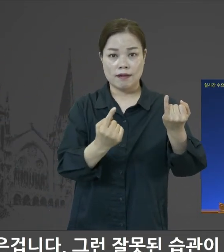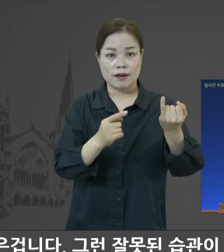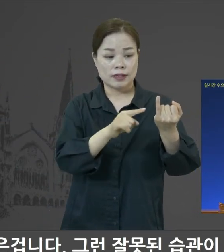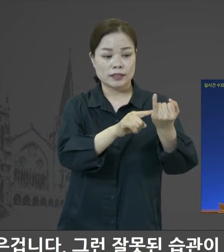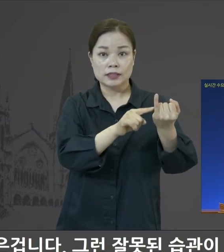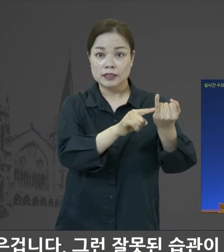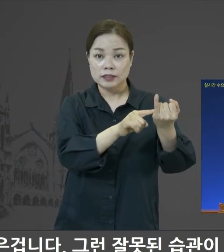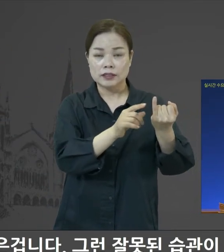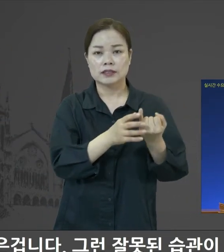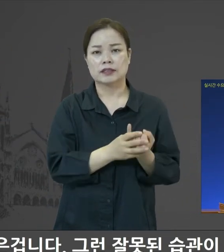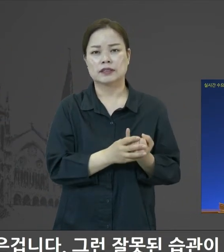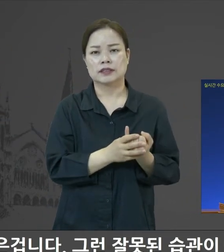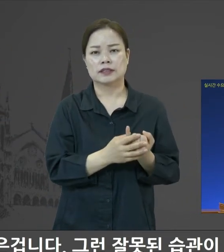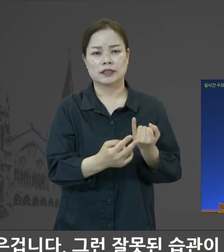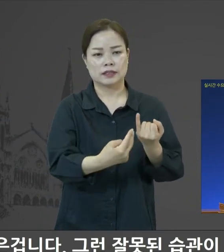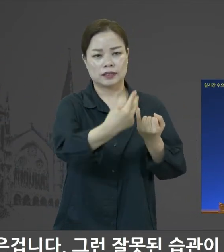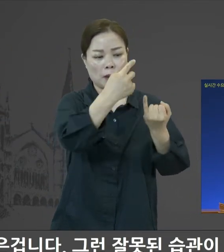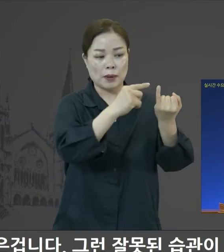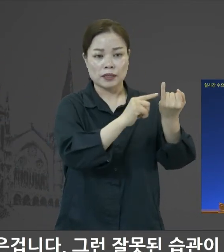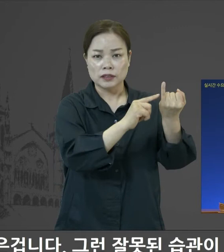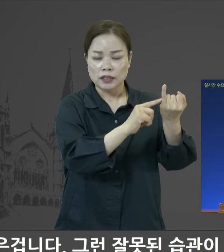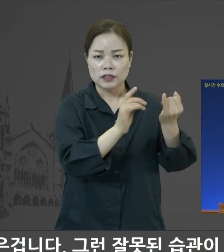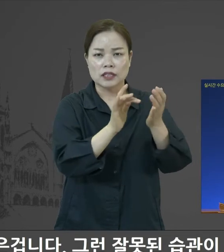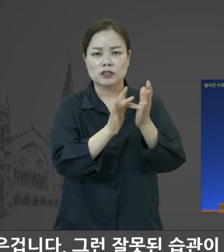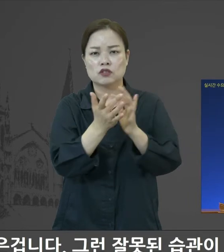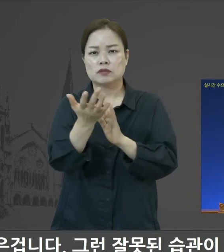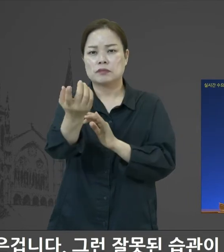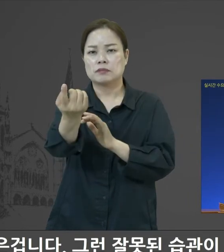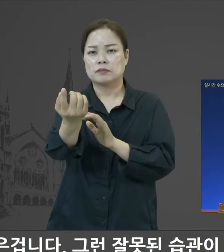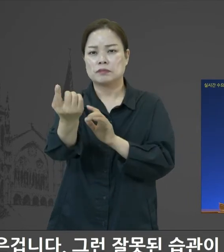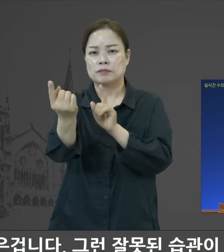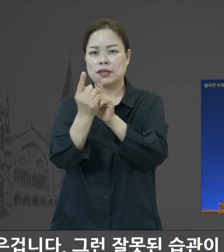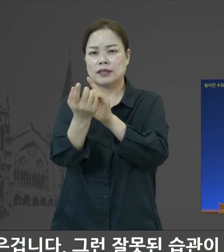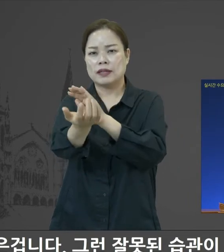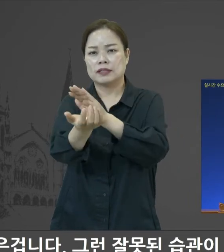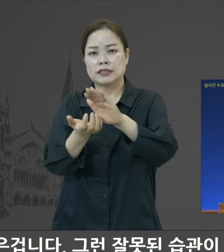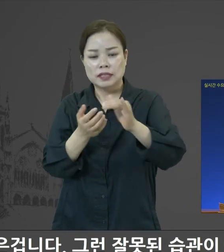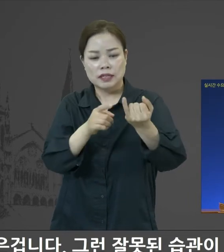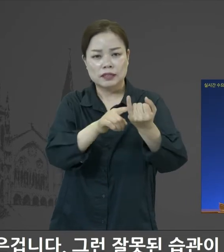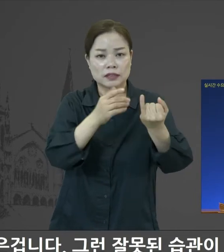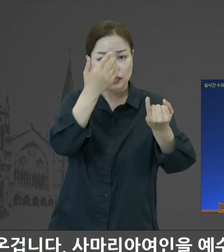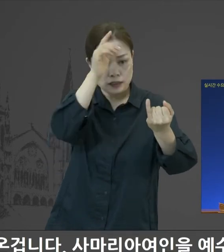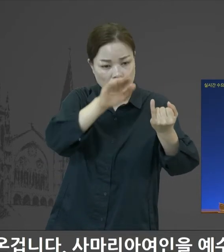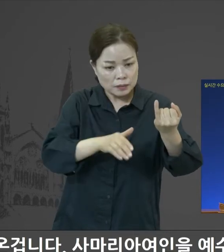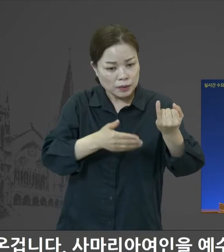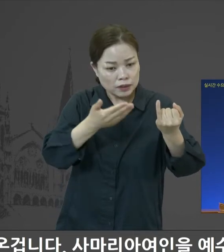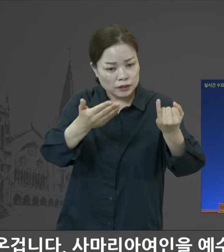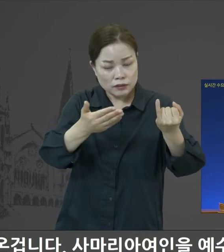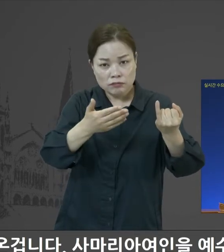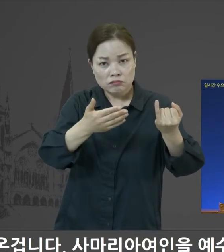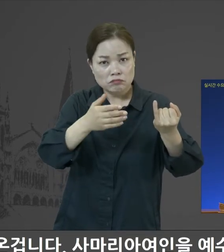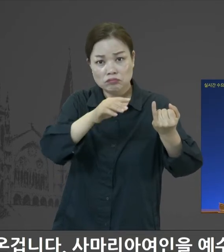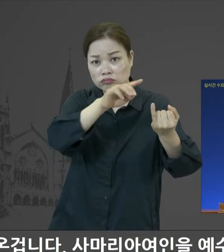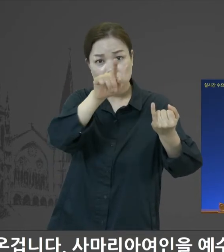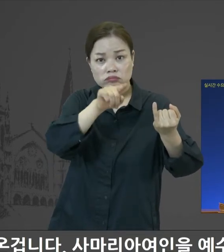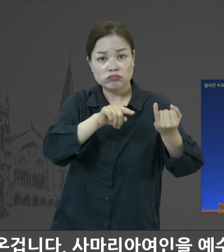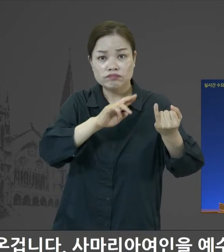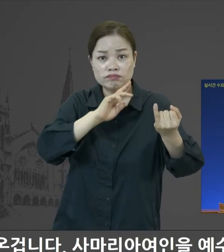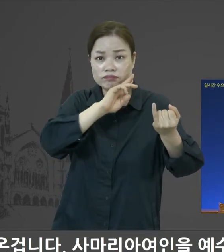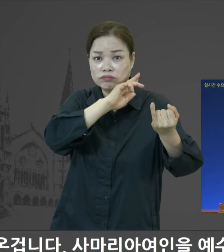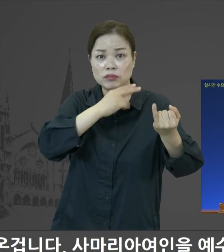이 여인이 예수님을 만나기 전까지는 자신이 드리던 예배에 대해서 큰 의문점이